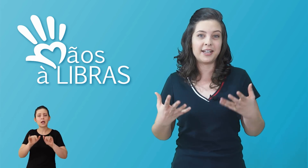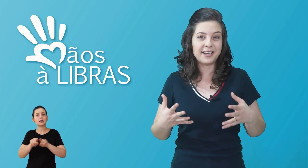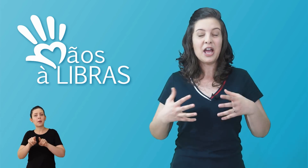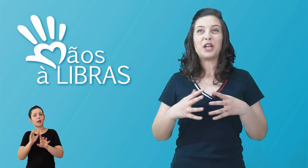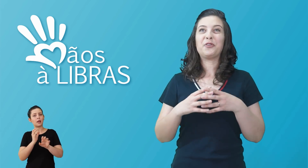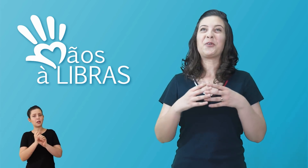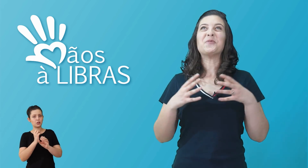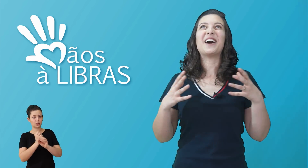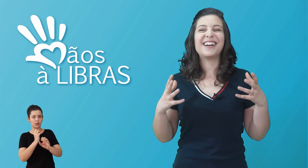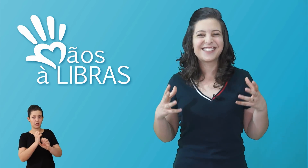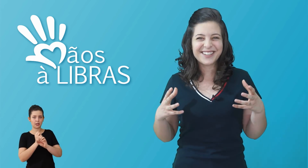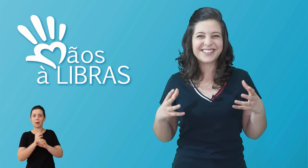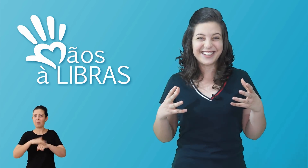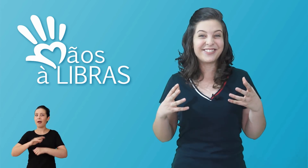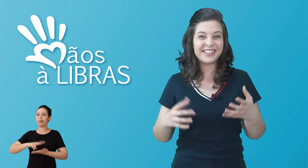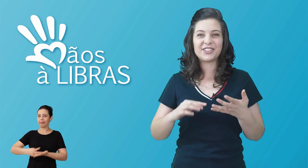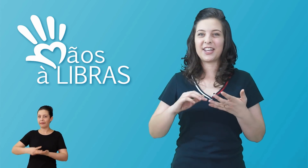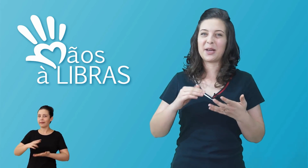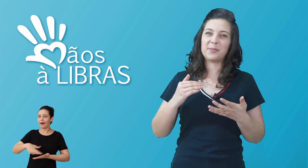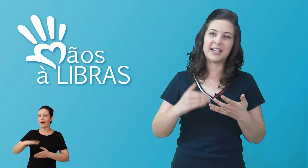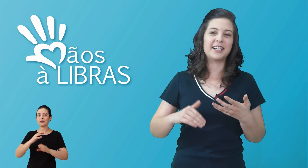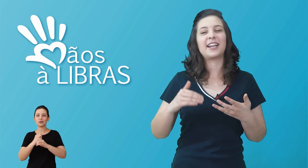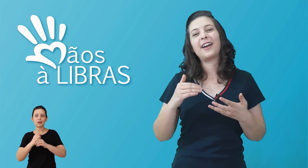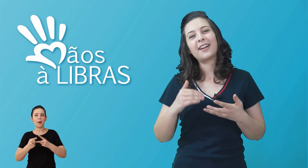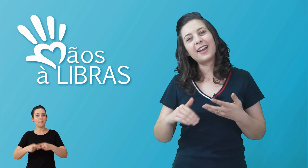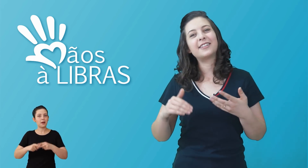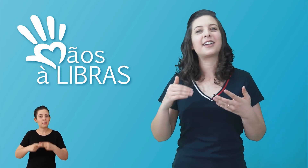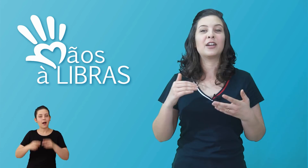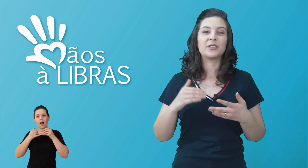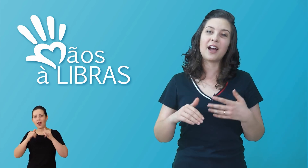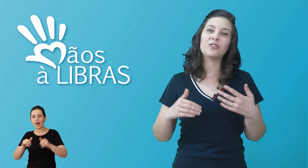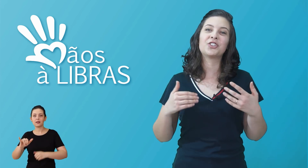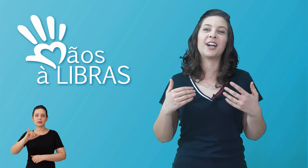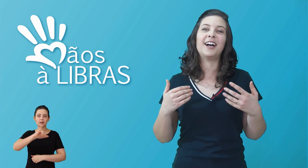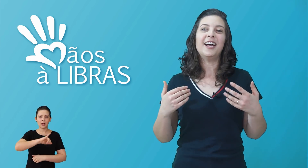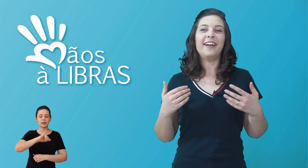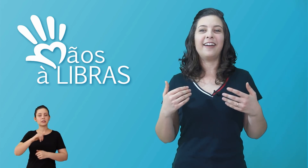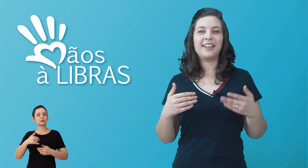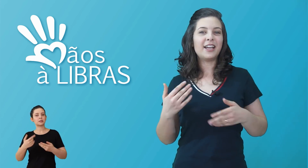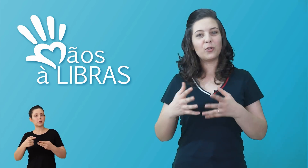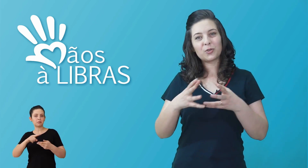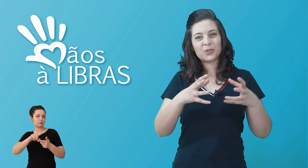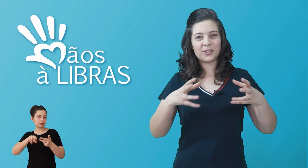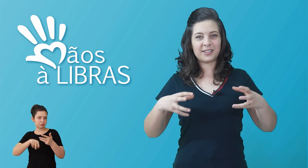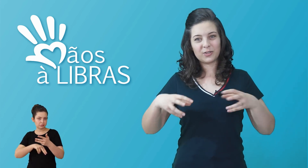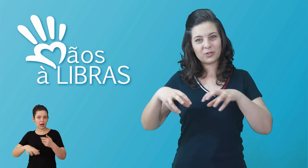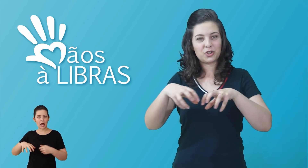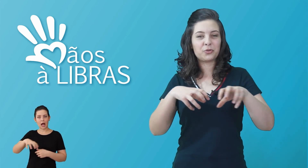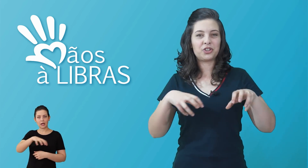de engenharia, que foi o que eu mais traduzi na vida, engenharia mecânica, elétrica, aeronáutica, e aí